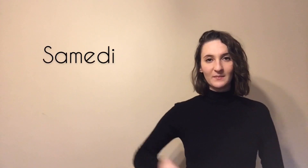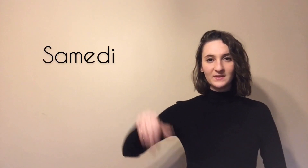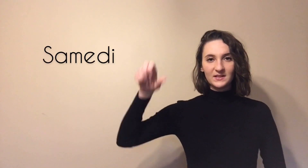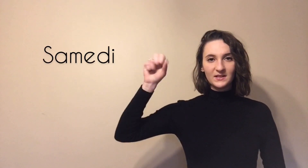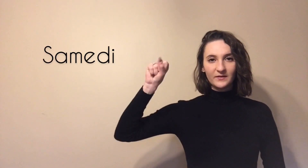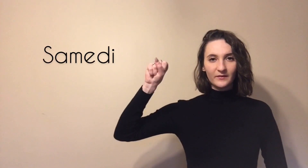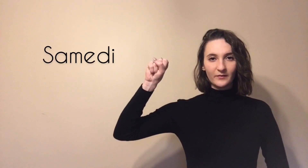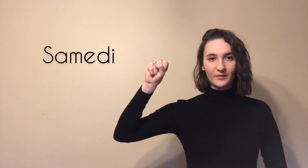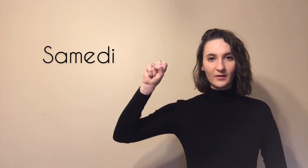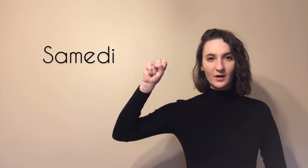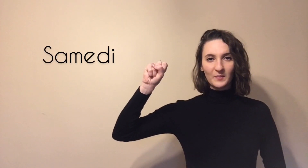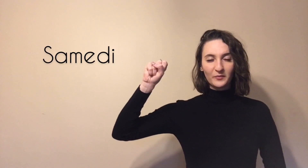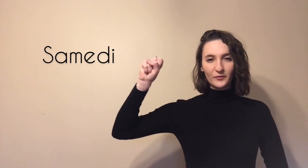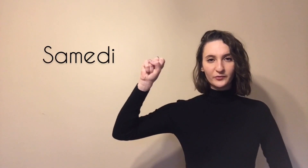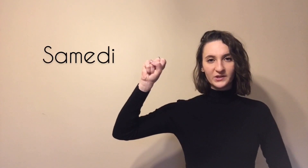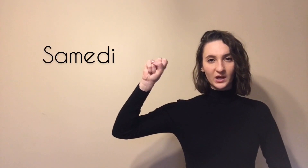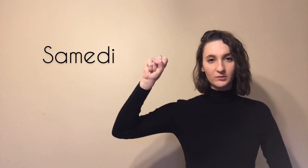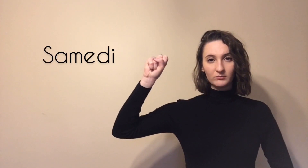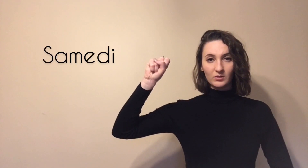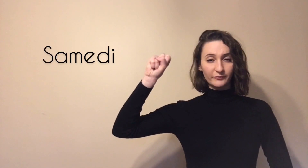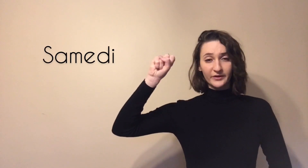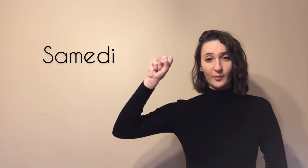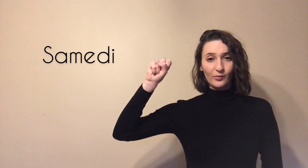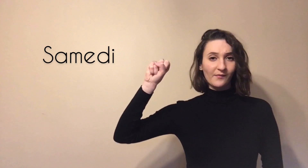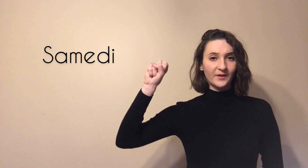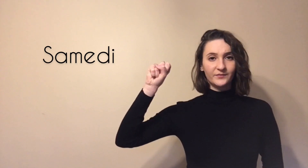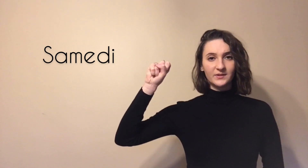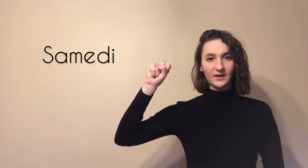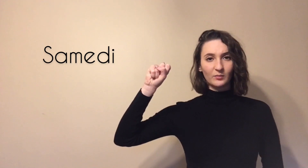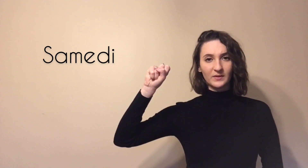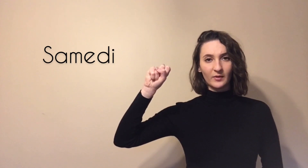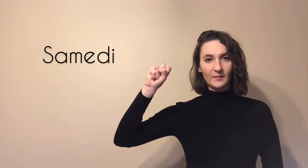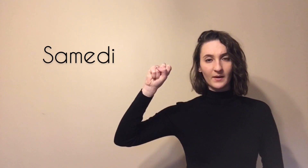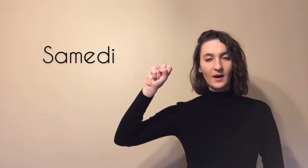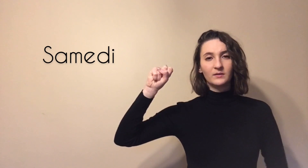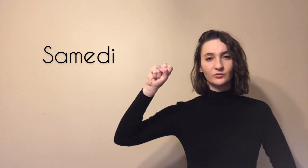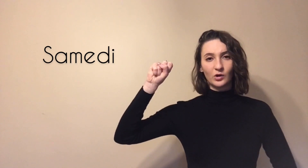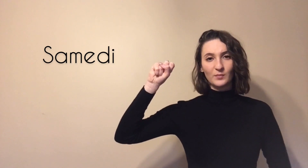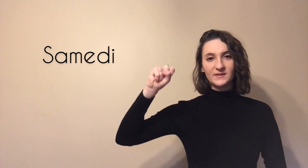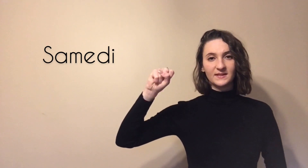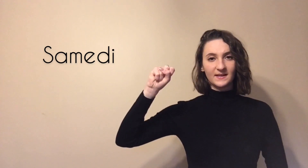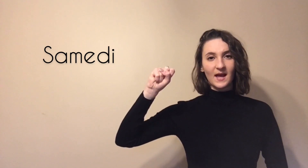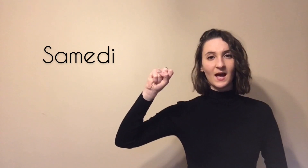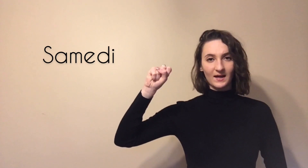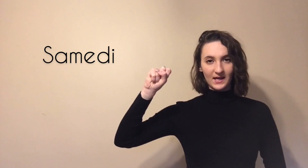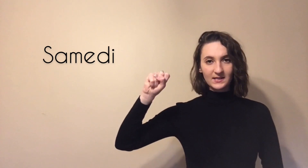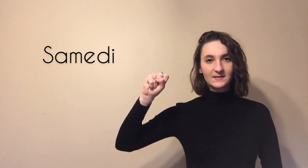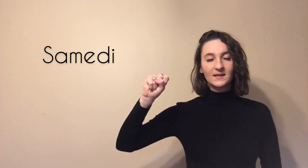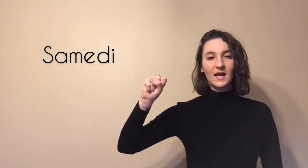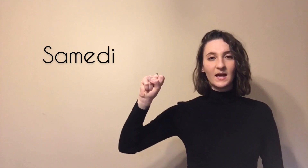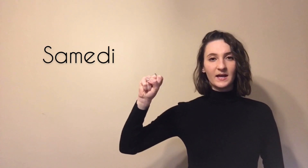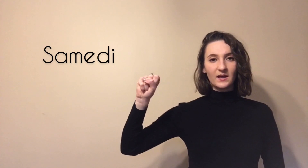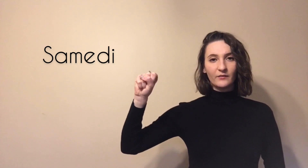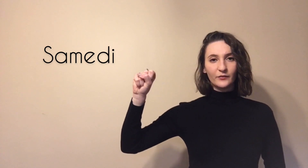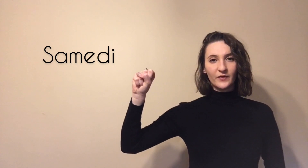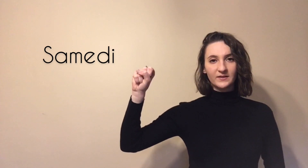samedi, hop, vous faites un point en fait, vous serrez complètement la main, donc comme si c'était un S, et vous faites des